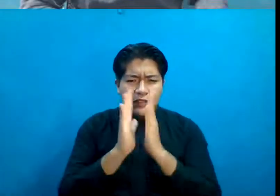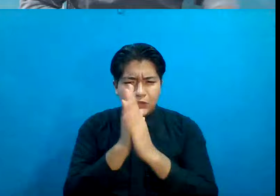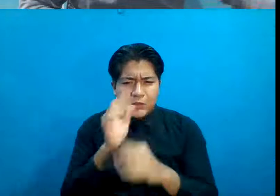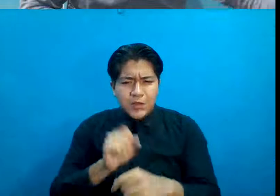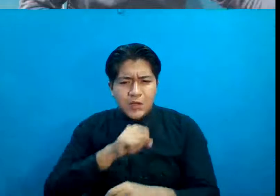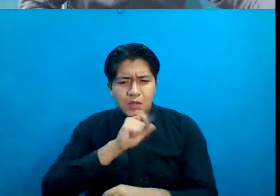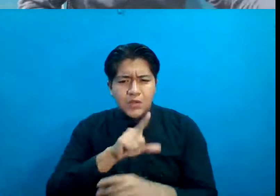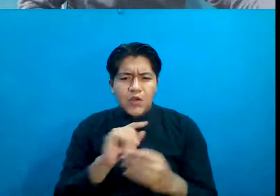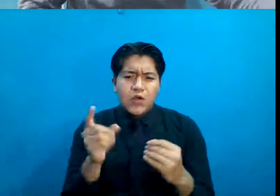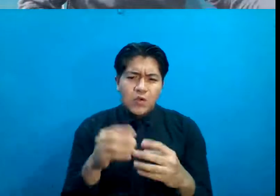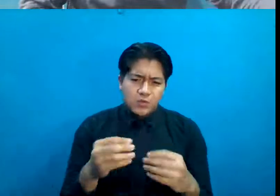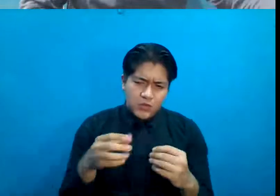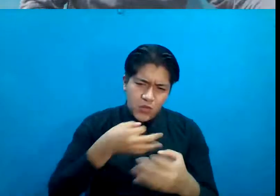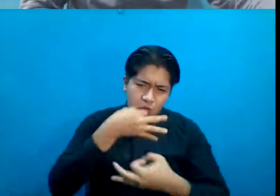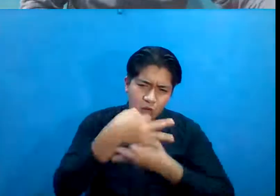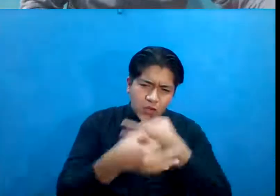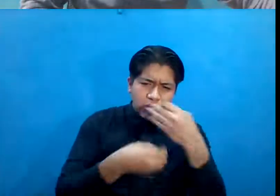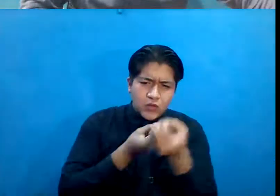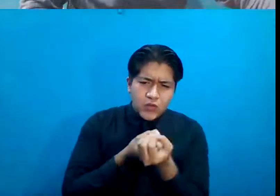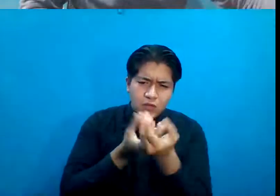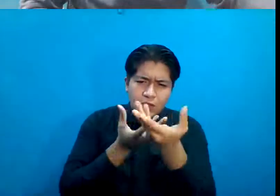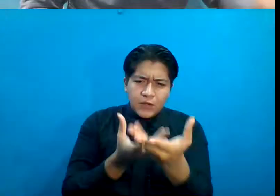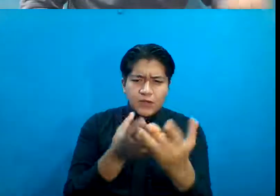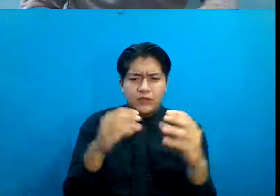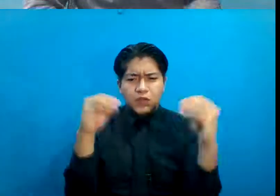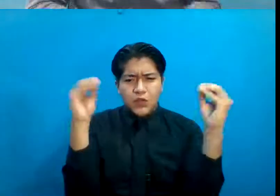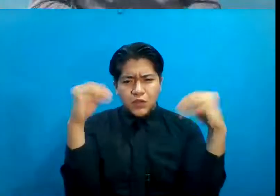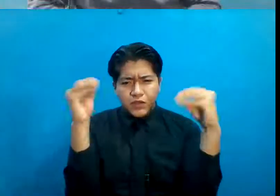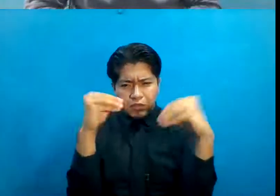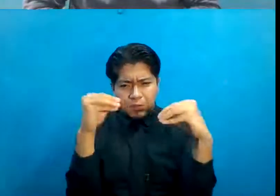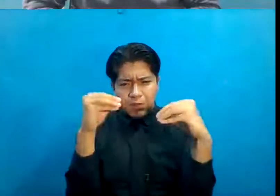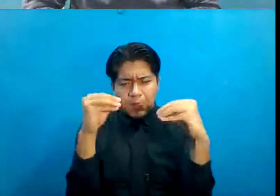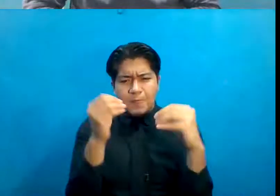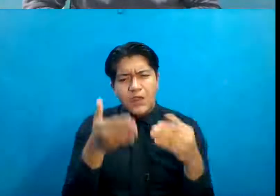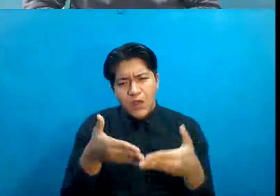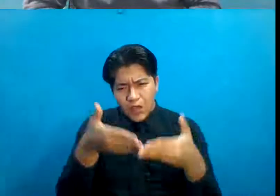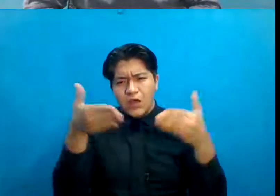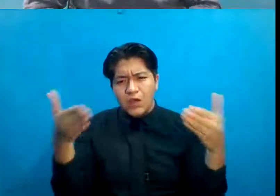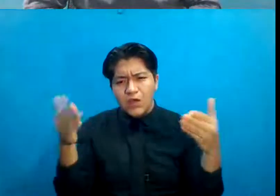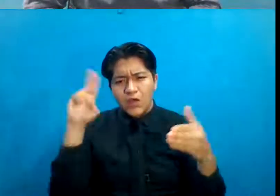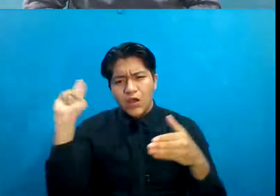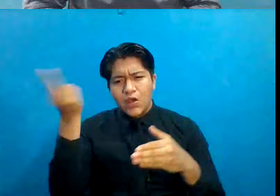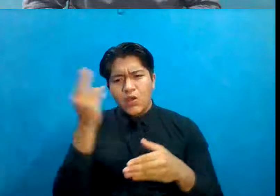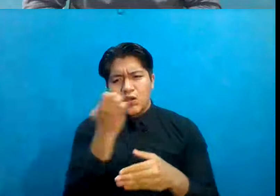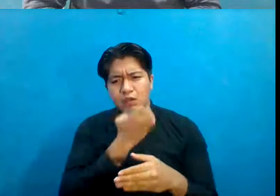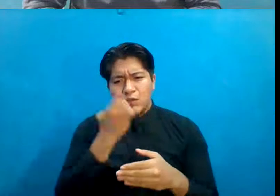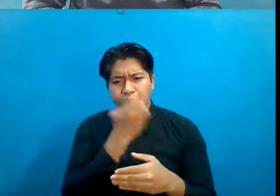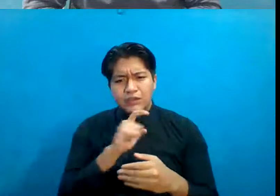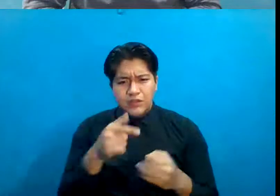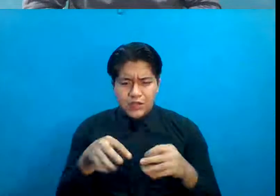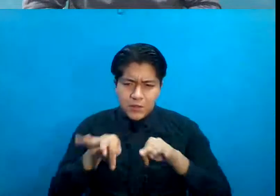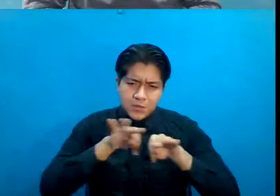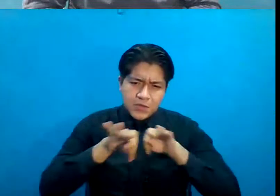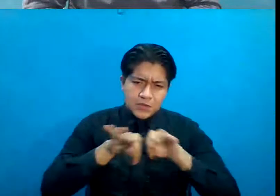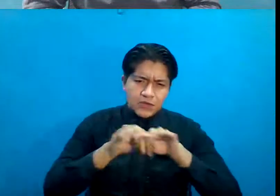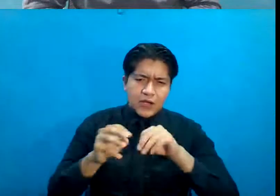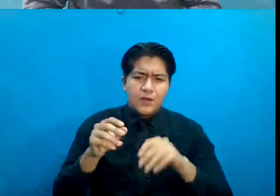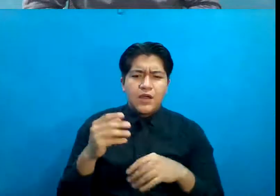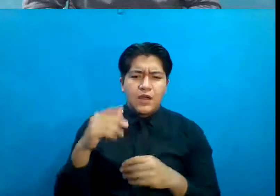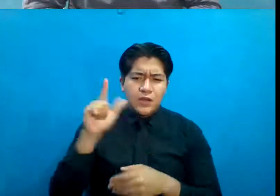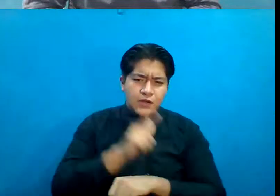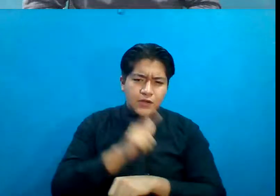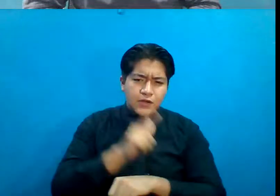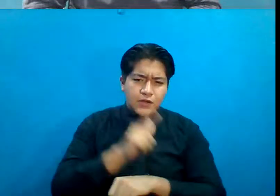debate. Asimismo, es pasante en Derecho y trabaja actualmente para el licenciado, abogado y maestro William Castillo